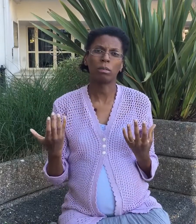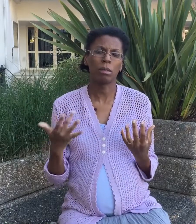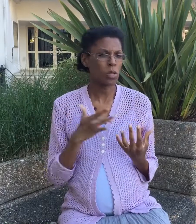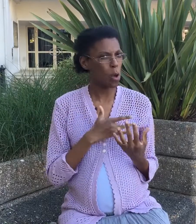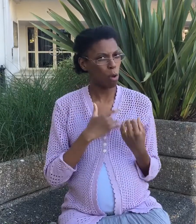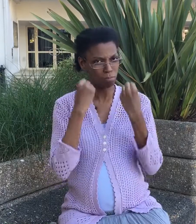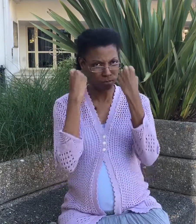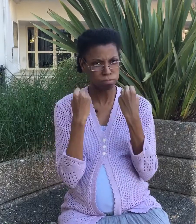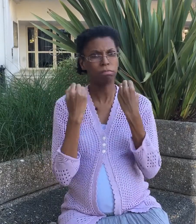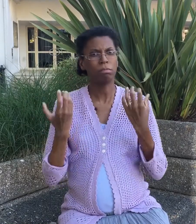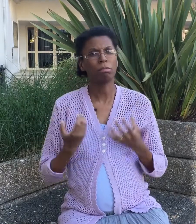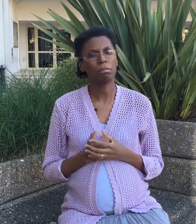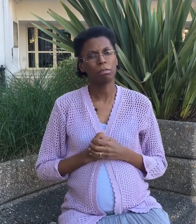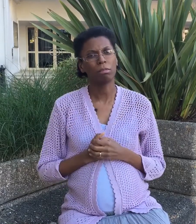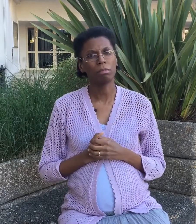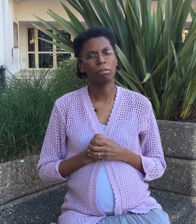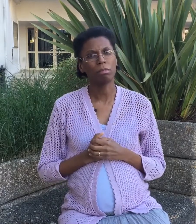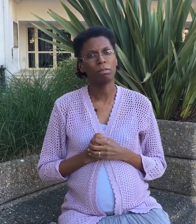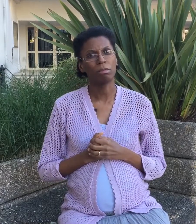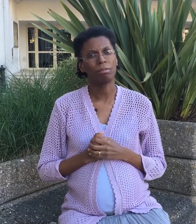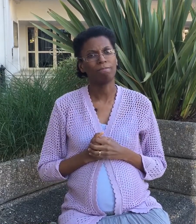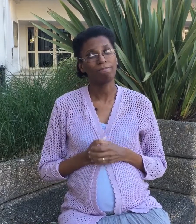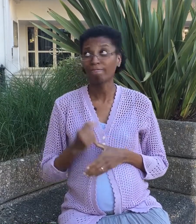Fortifie-toi et que ton cœur s'affermisse.